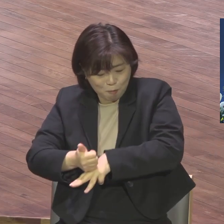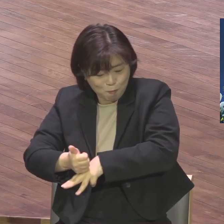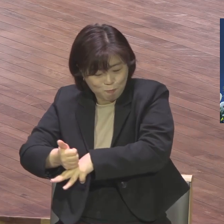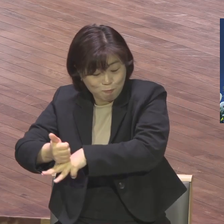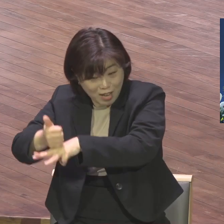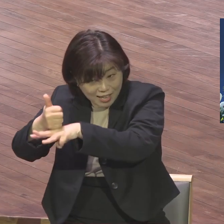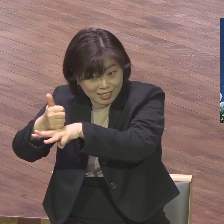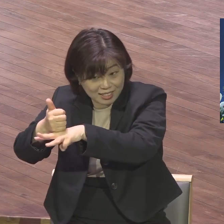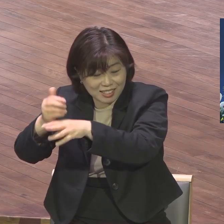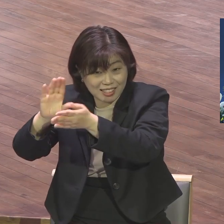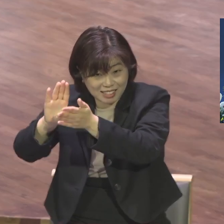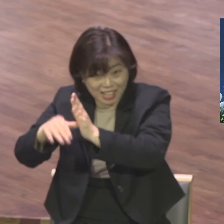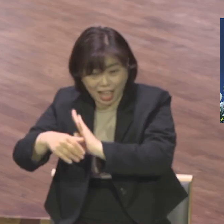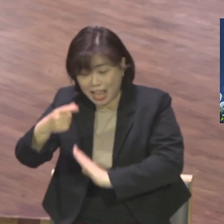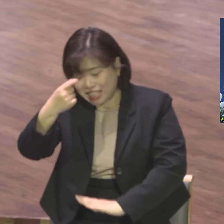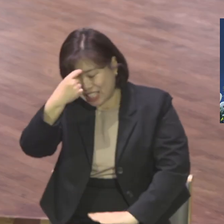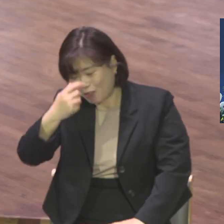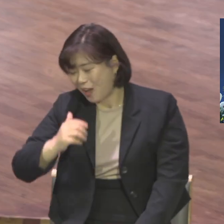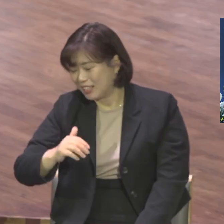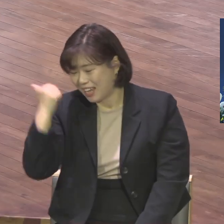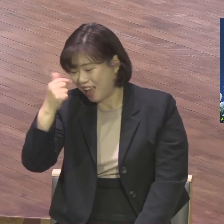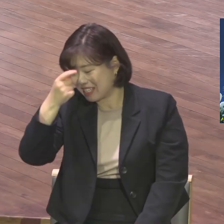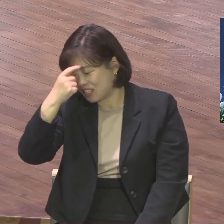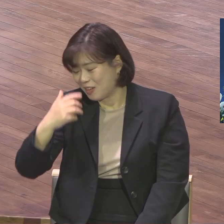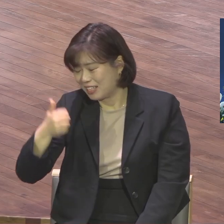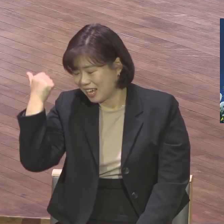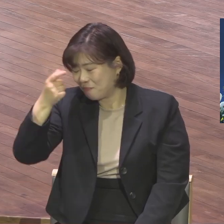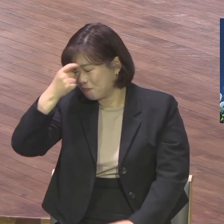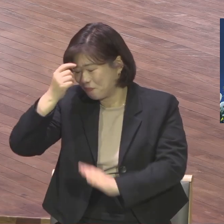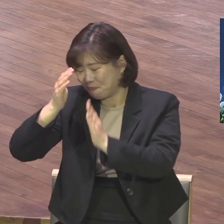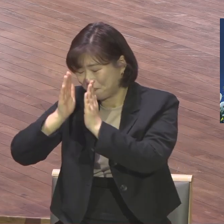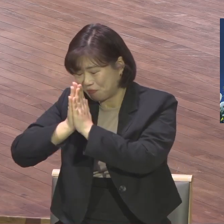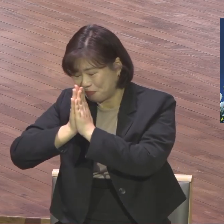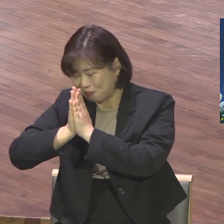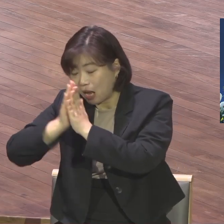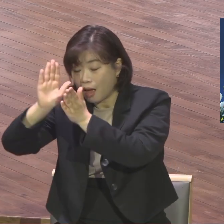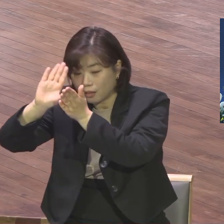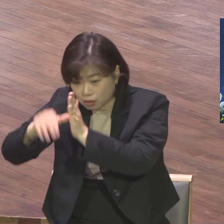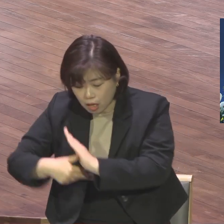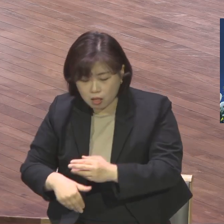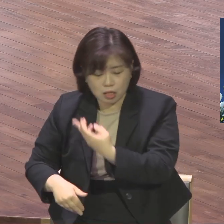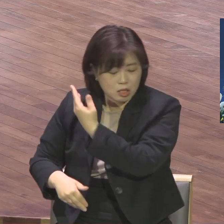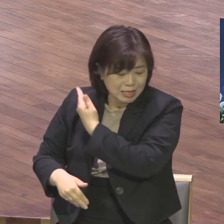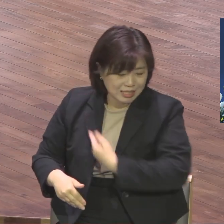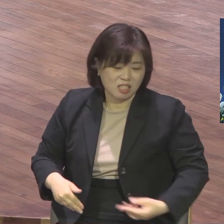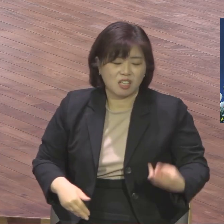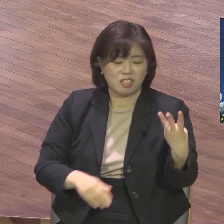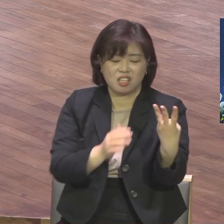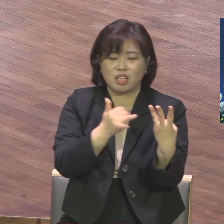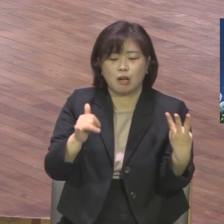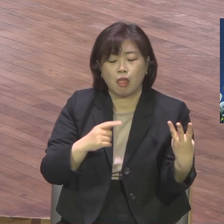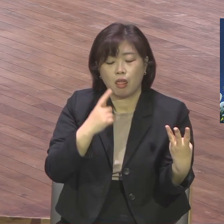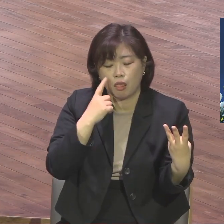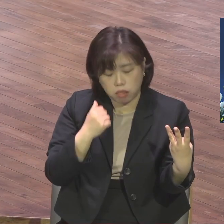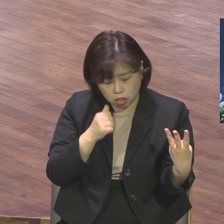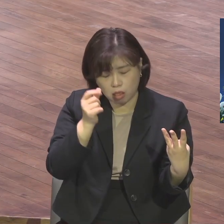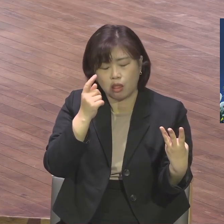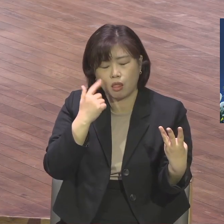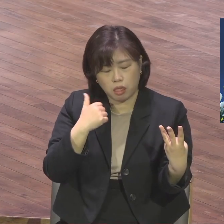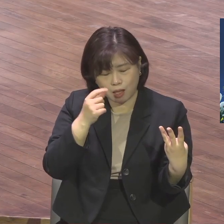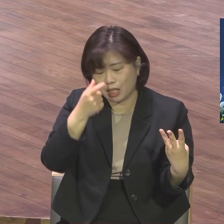따라갔는데 기도, 예수님 기도하시는데 이 제자들 자서요 졸았다 그랬어요. 다